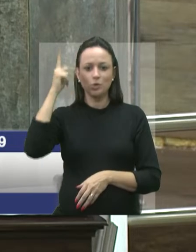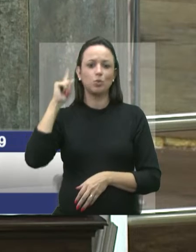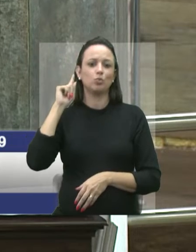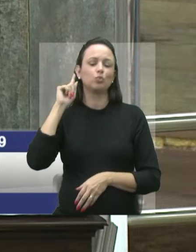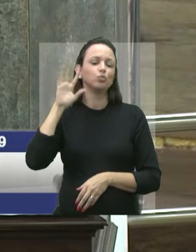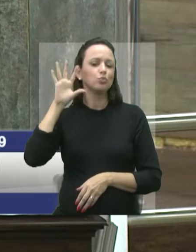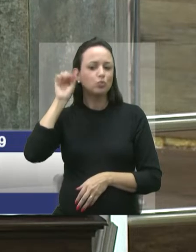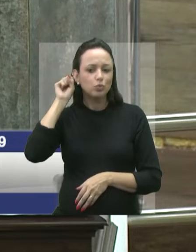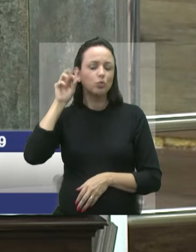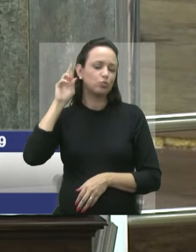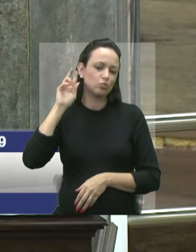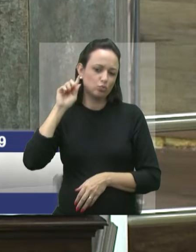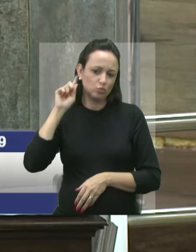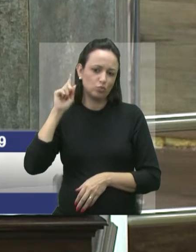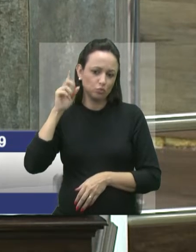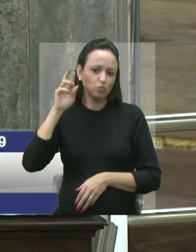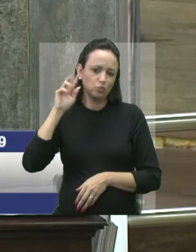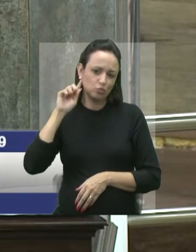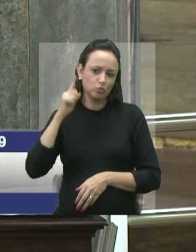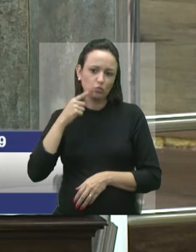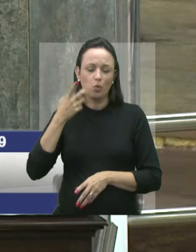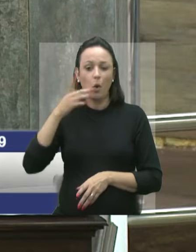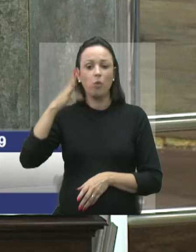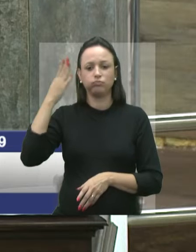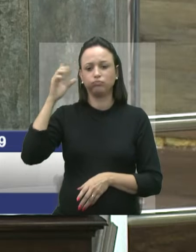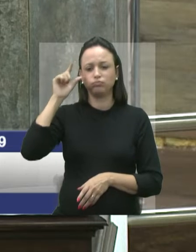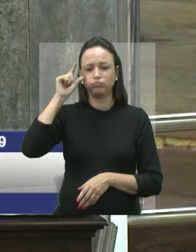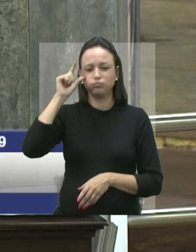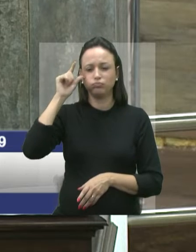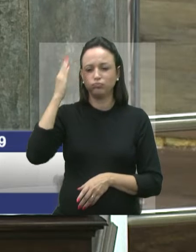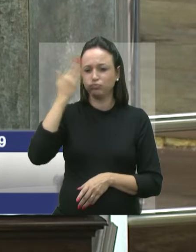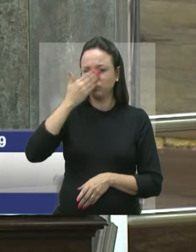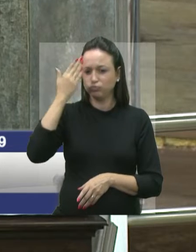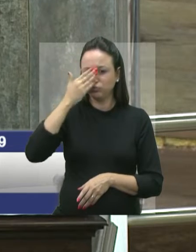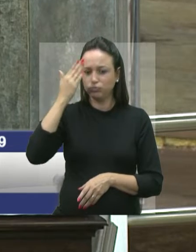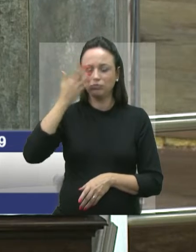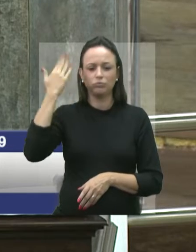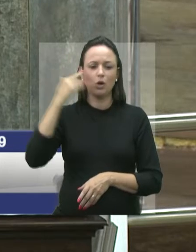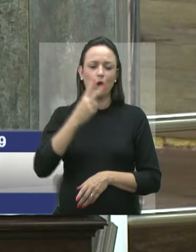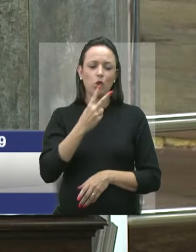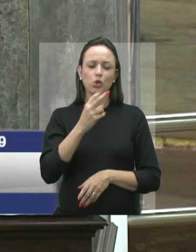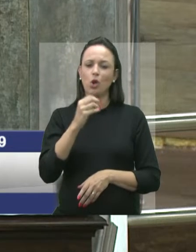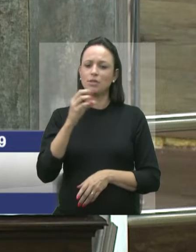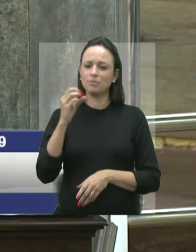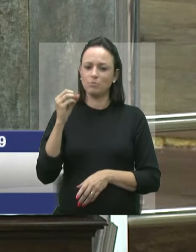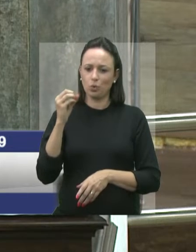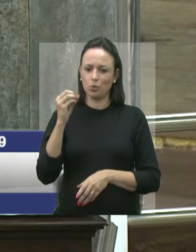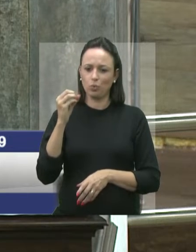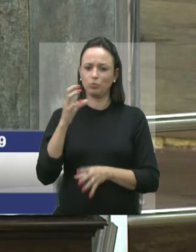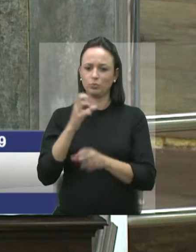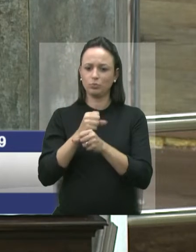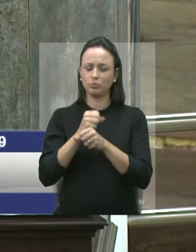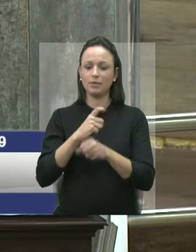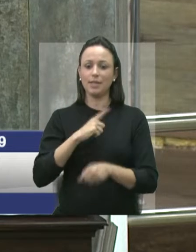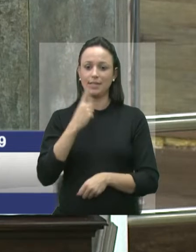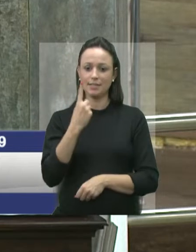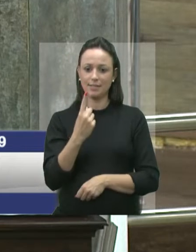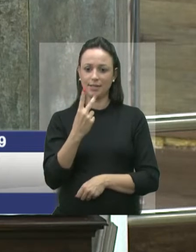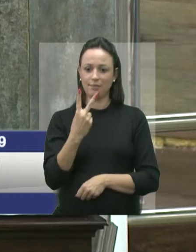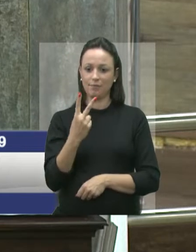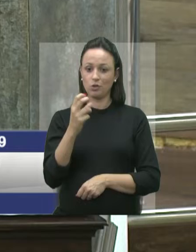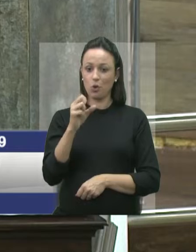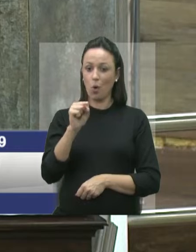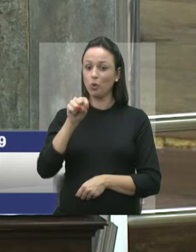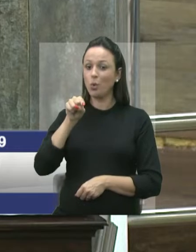número levantado pelo censo de 2000 informou que o Brasil tem 128 mil